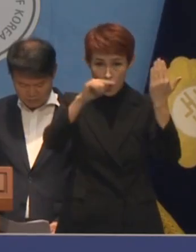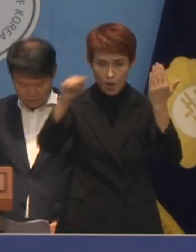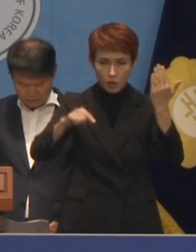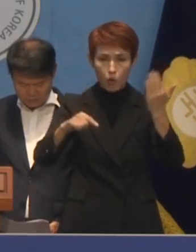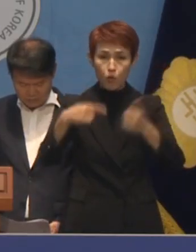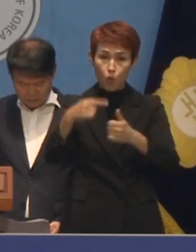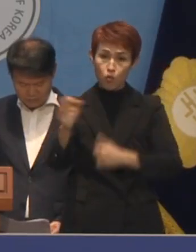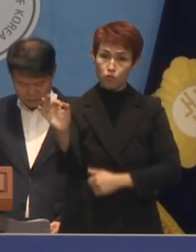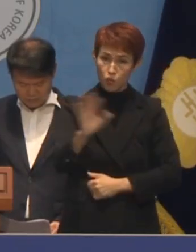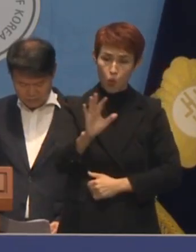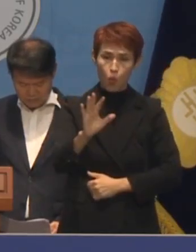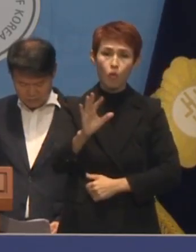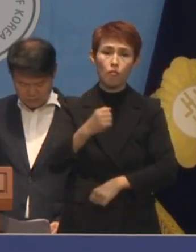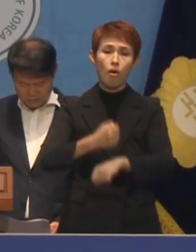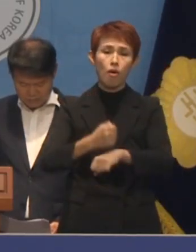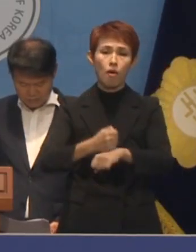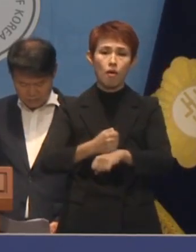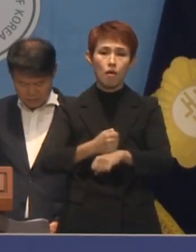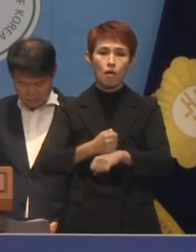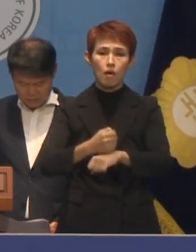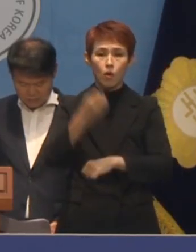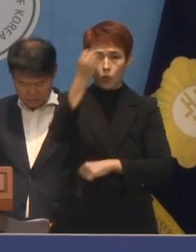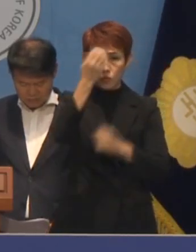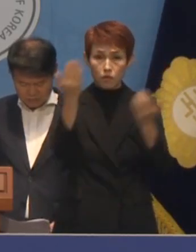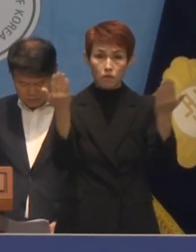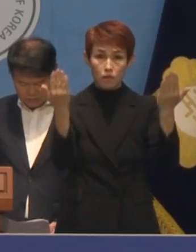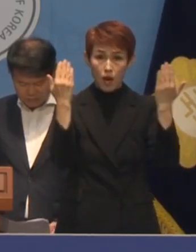무상교육을 신설하여